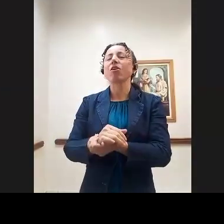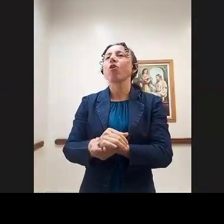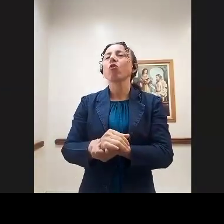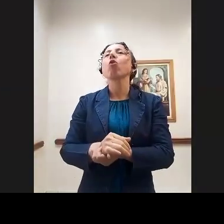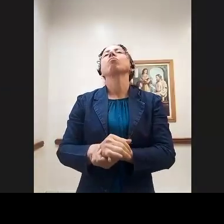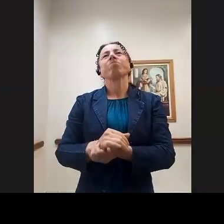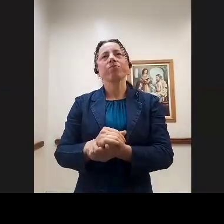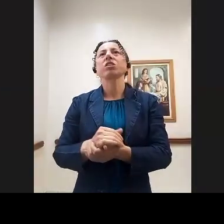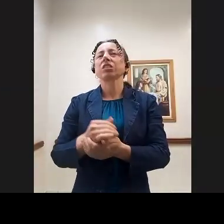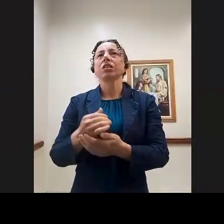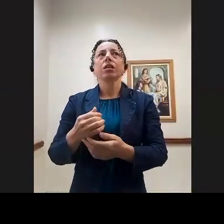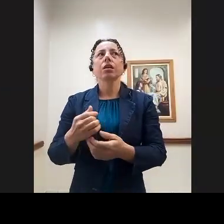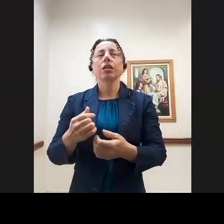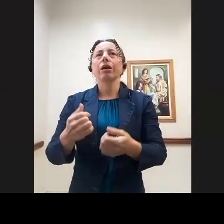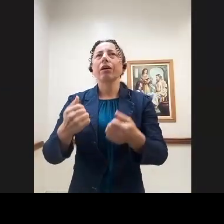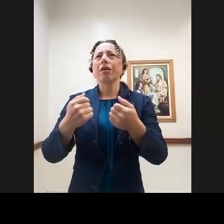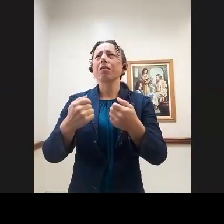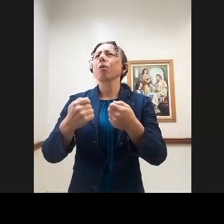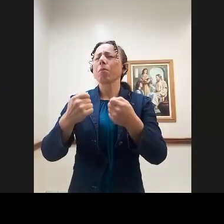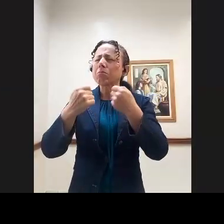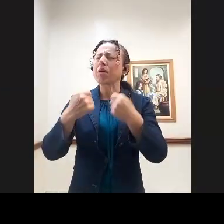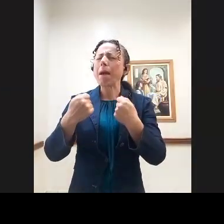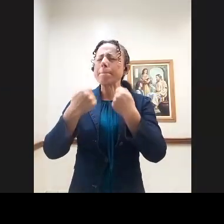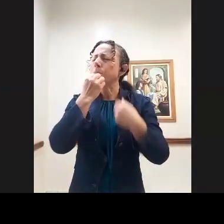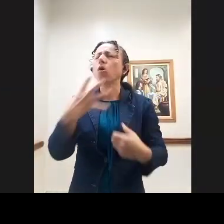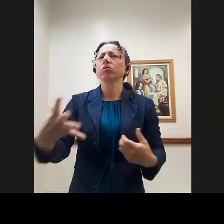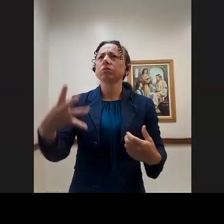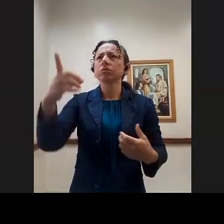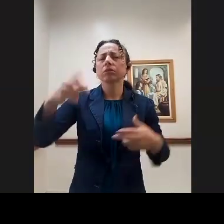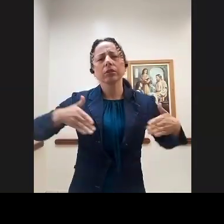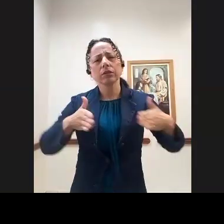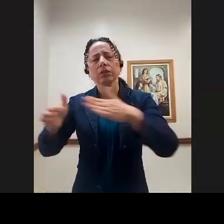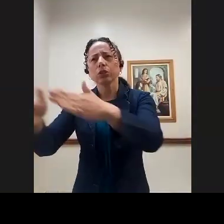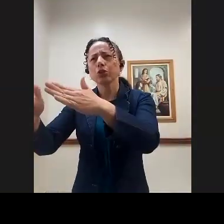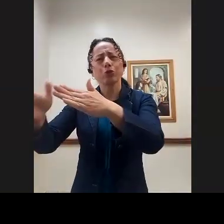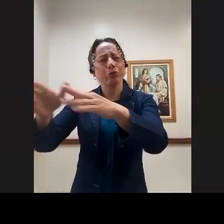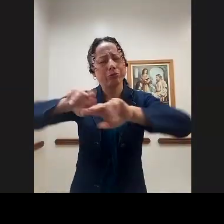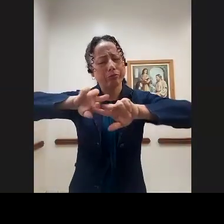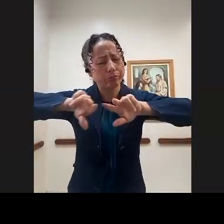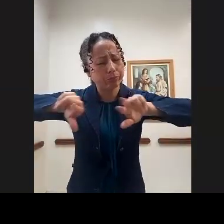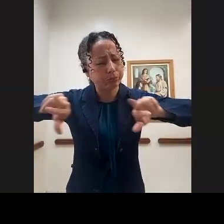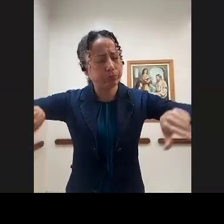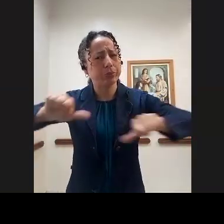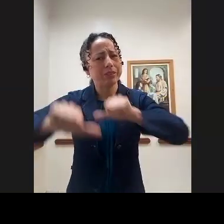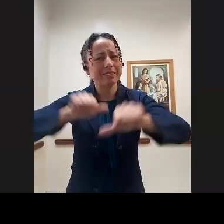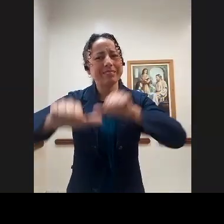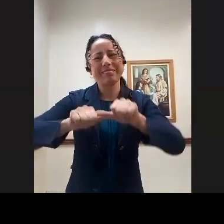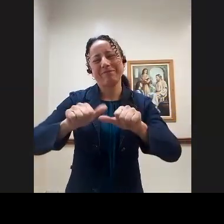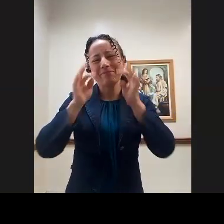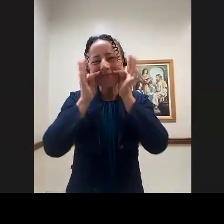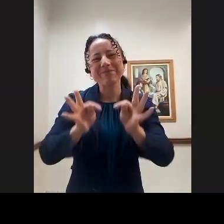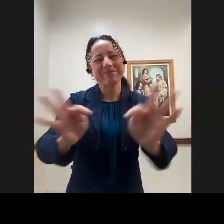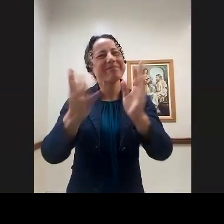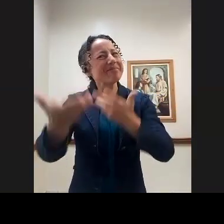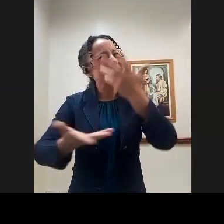Olha o quanto eu já aprendi, quanto eu cresci, quanto eu sofri, quanto eu mudei. E esse é o testemunho que eu queria compartilhar com os irmãos,